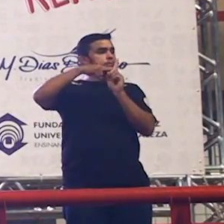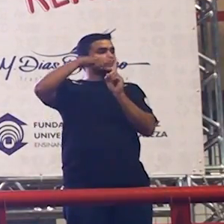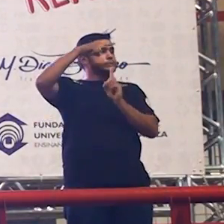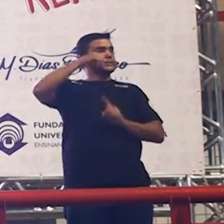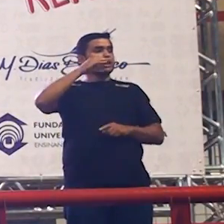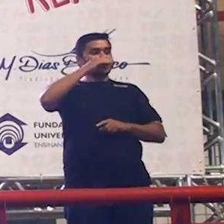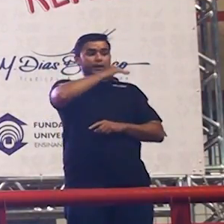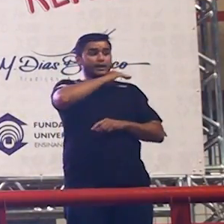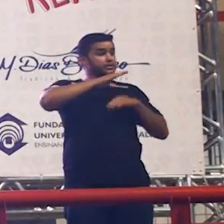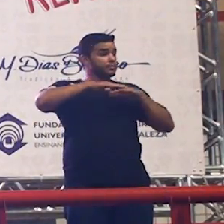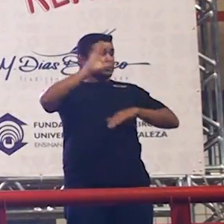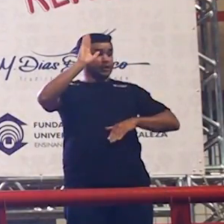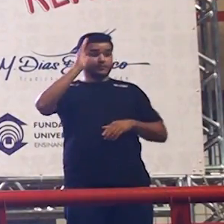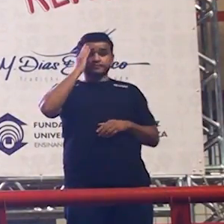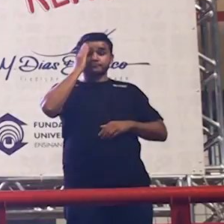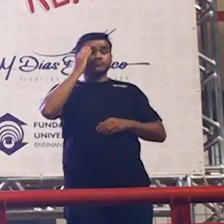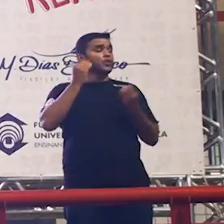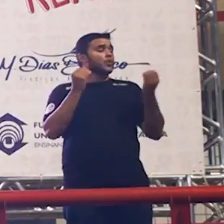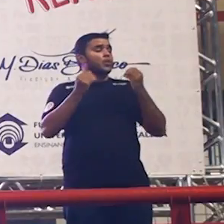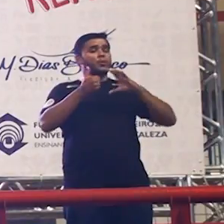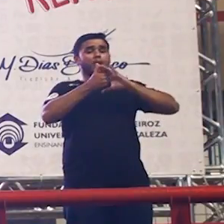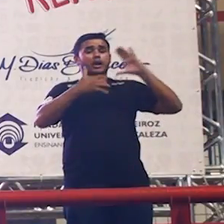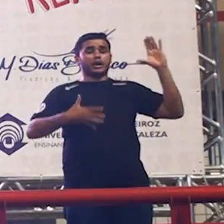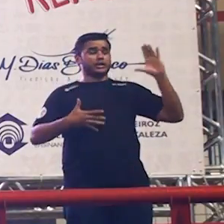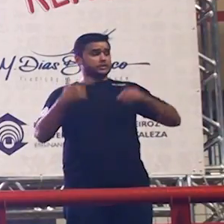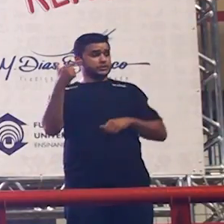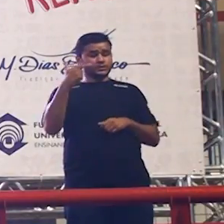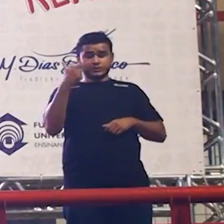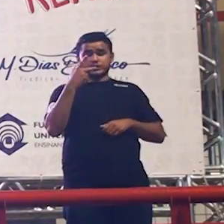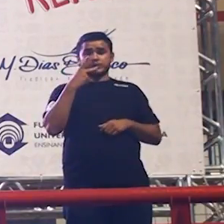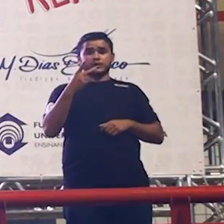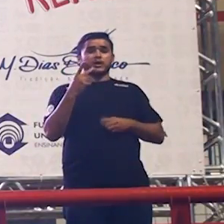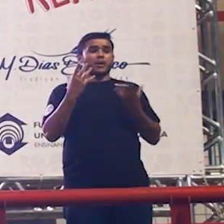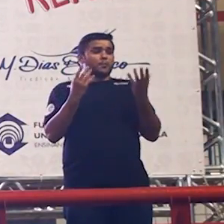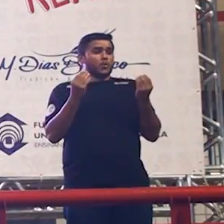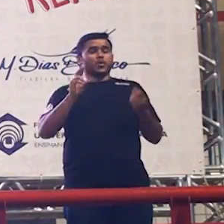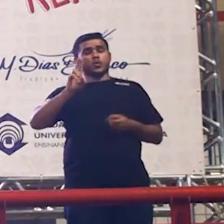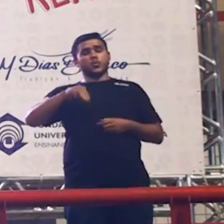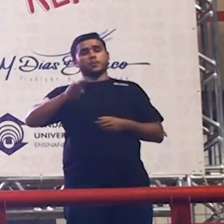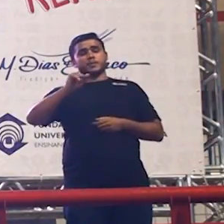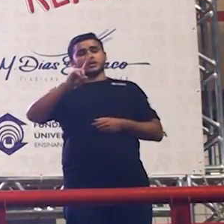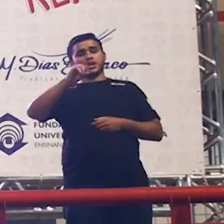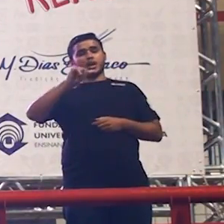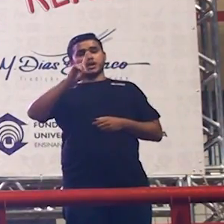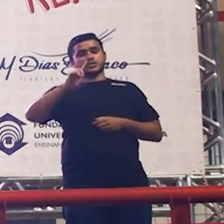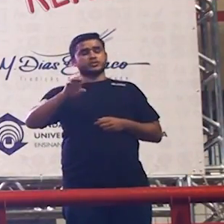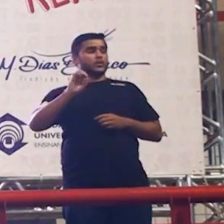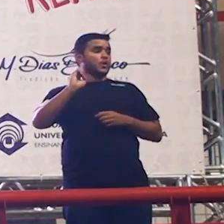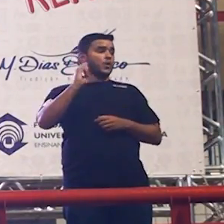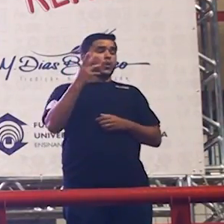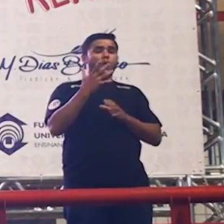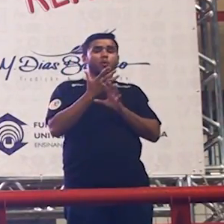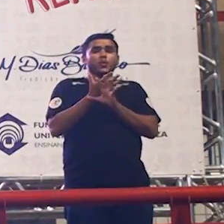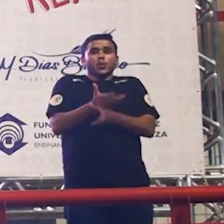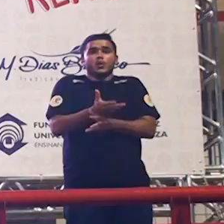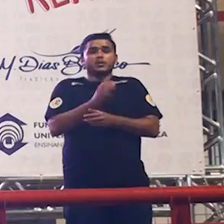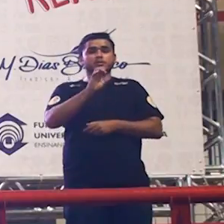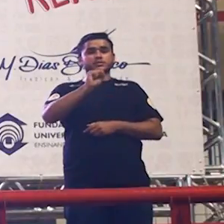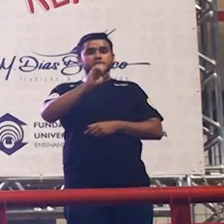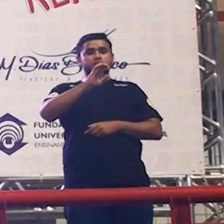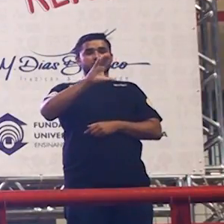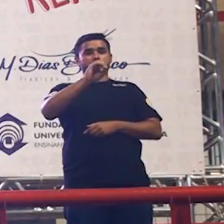quentes. Segunda característica, muita umidade ou é seco? Então, caracteriza para mim a zona